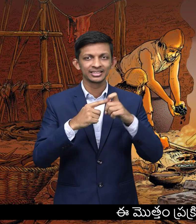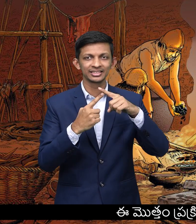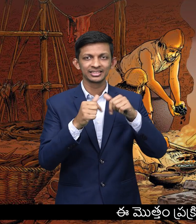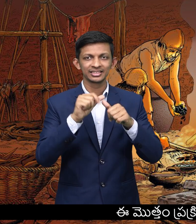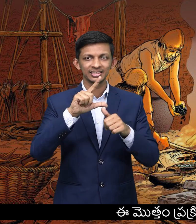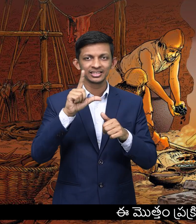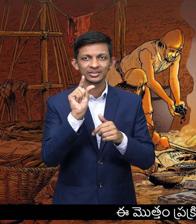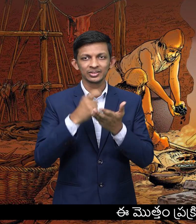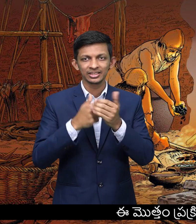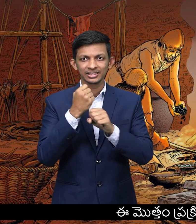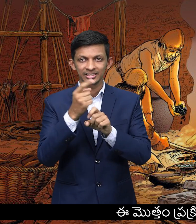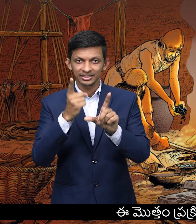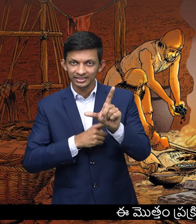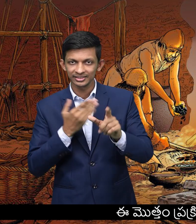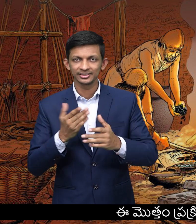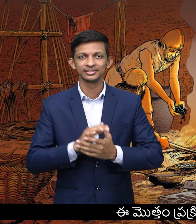అంటారు.